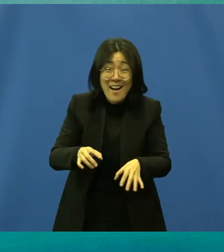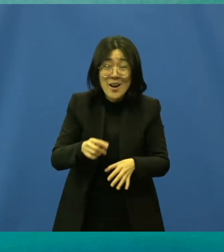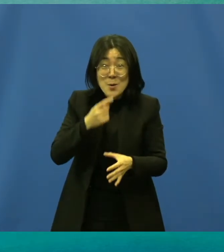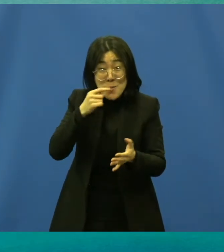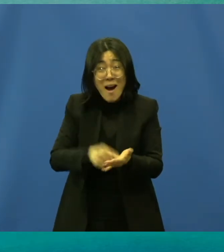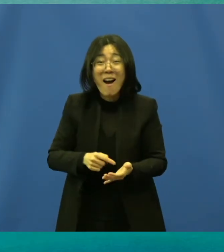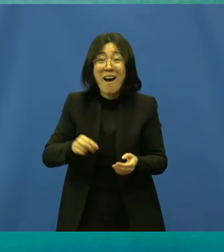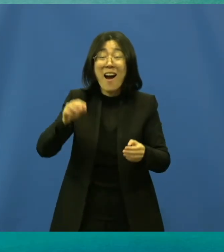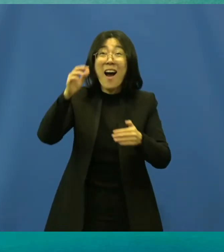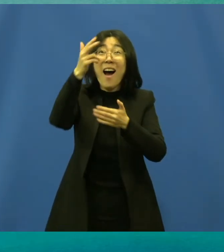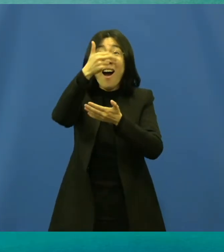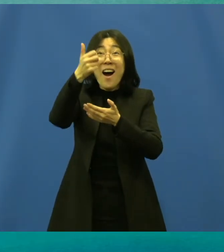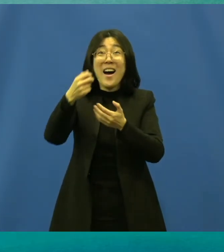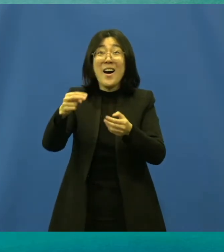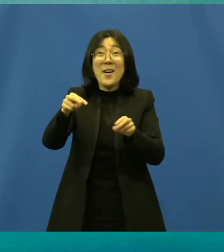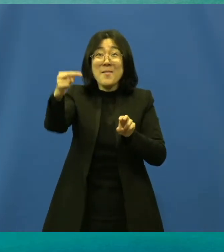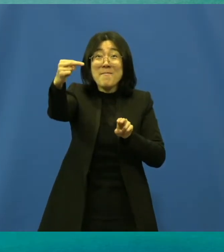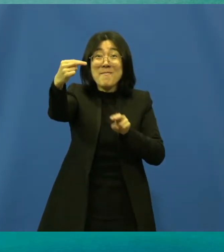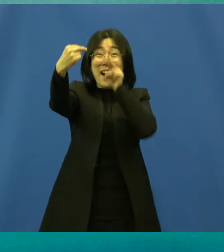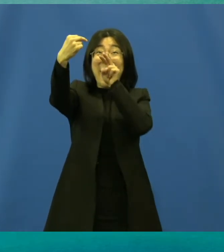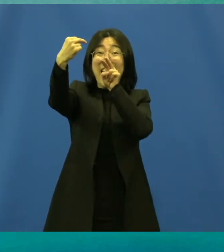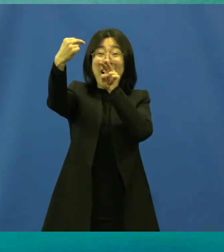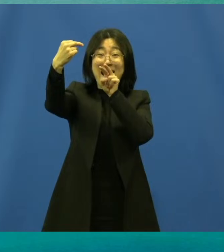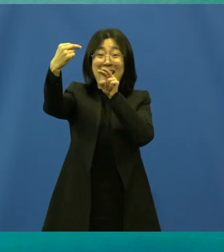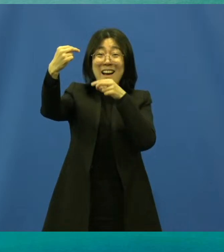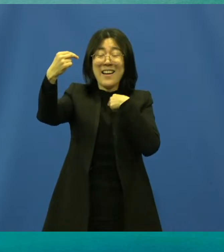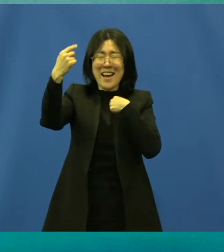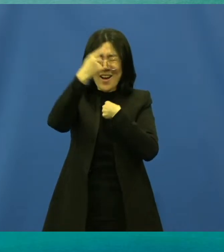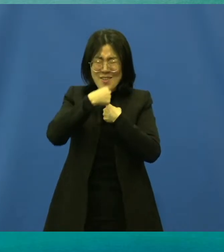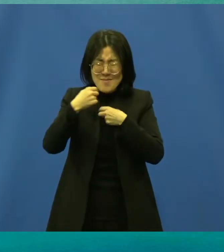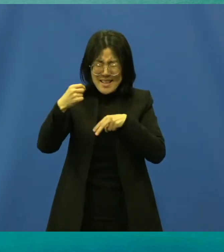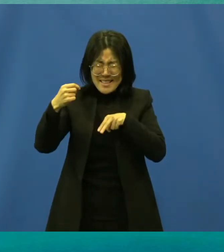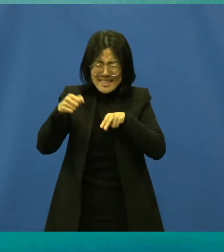조금만 돌리면 여호와께서 우리에게 얼굴을 향하십니다.